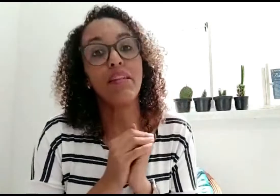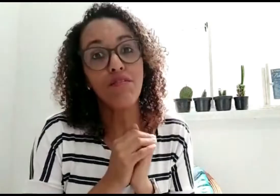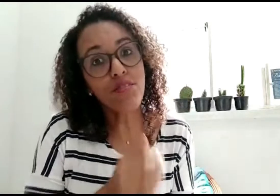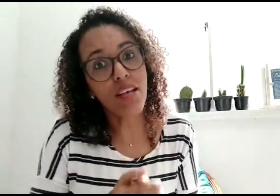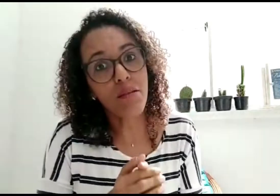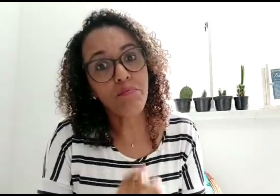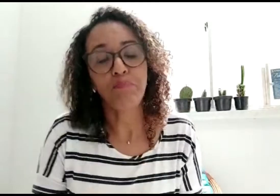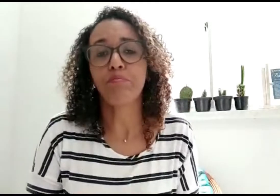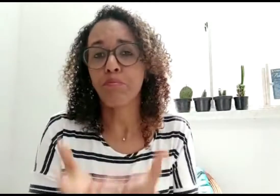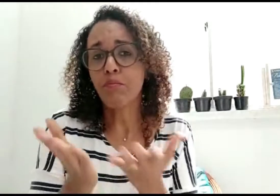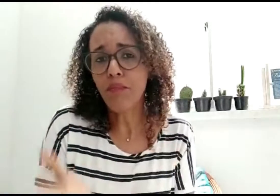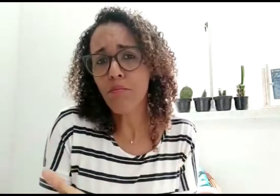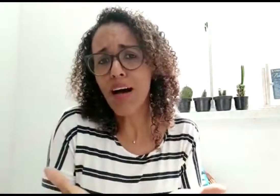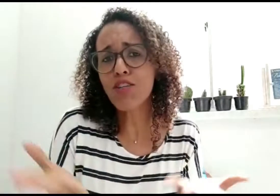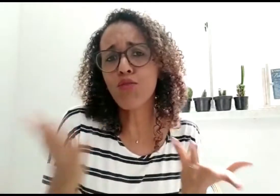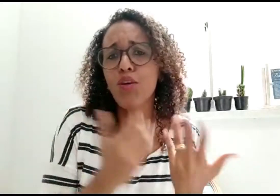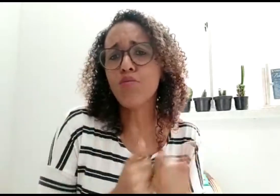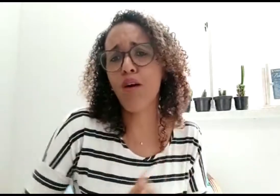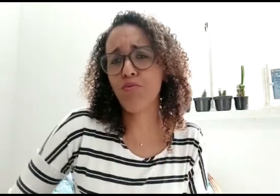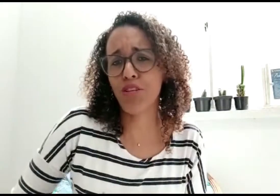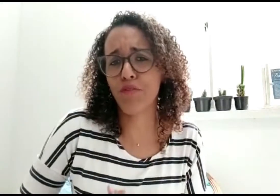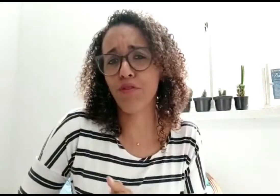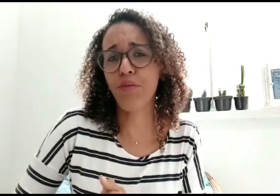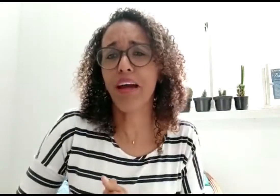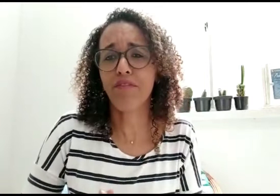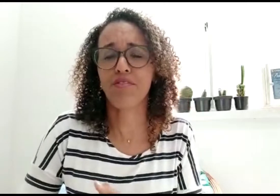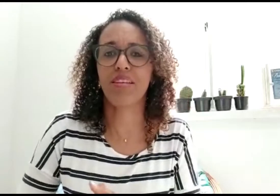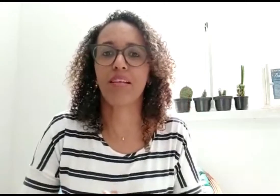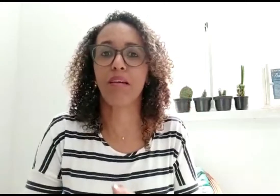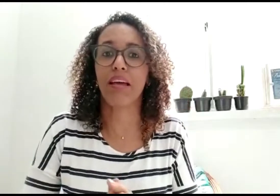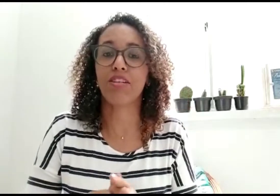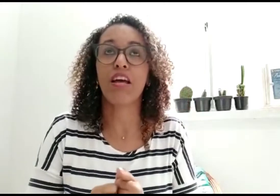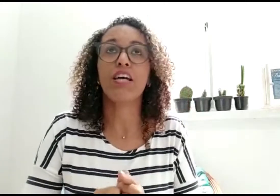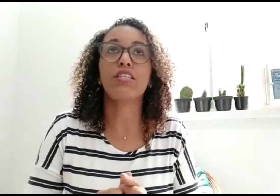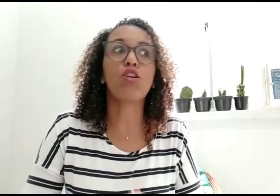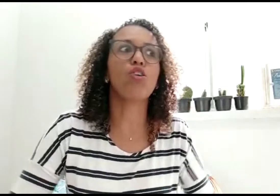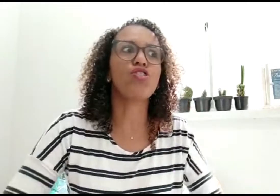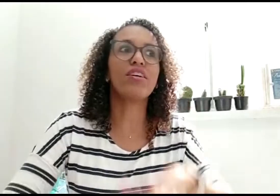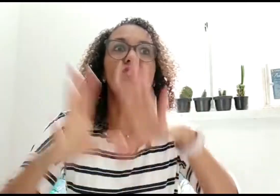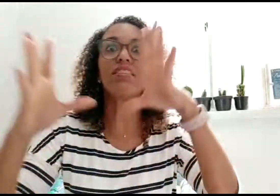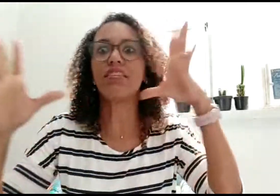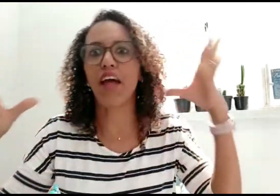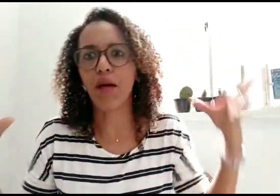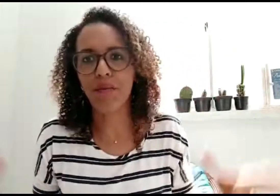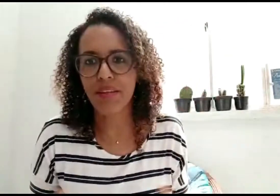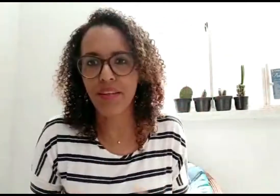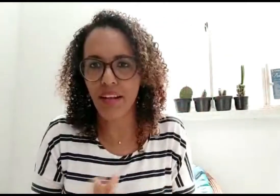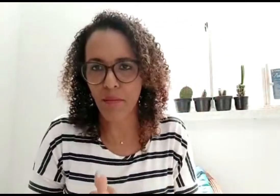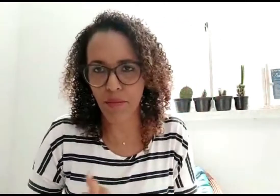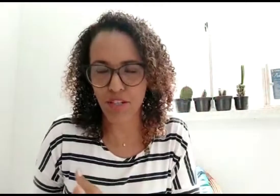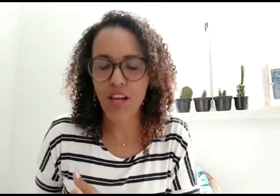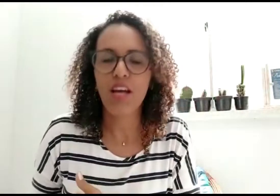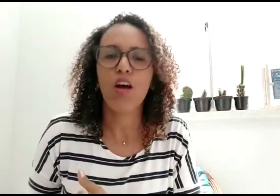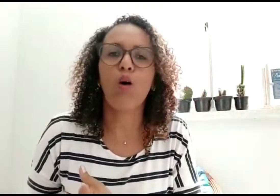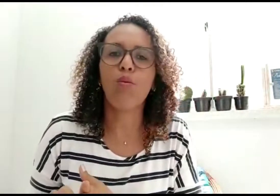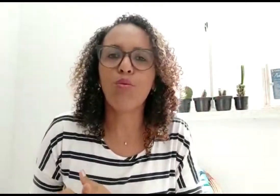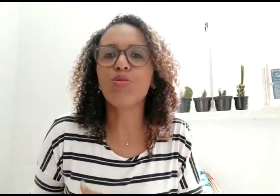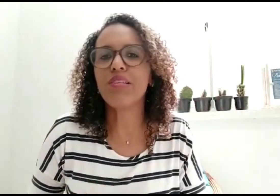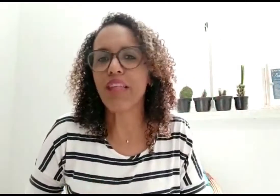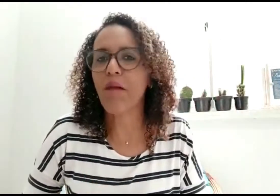de você. Mas o nosso maior objetivo não é que você se torne já esse intérprete de Libras, como muitos